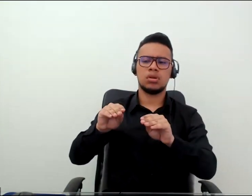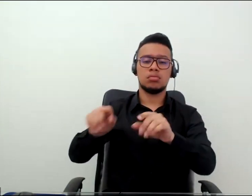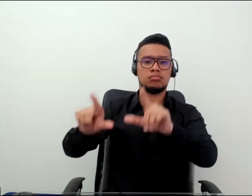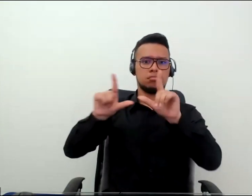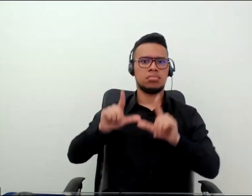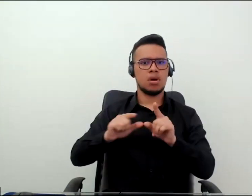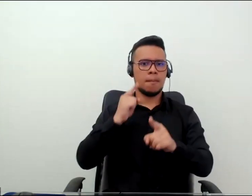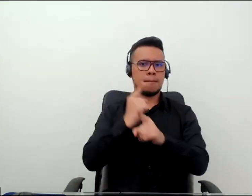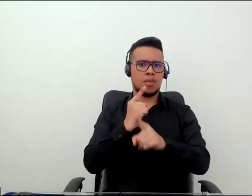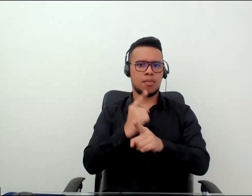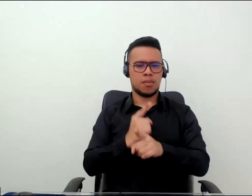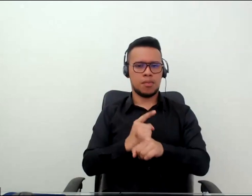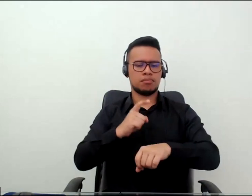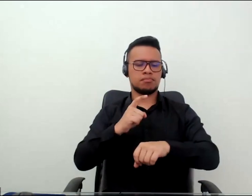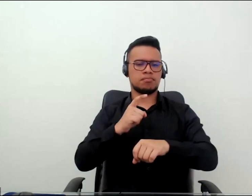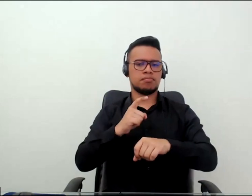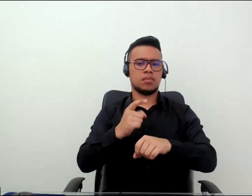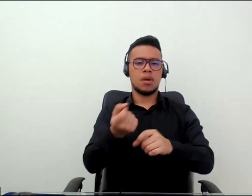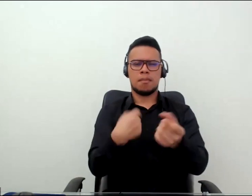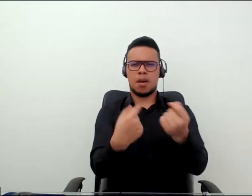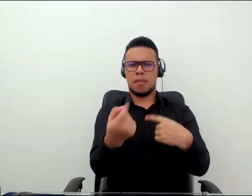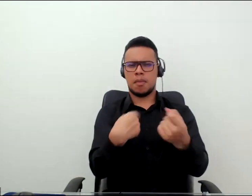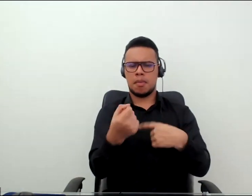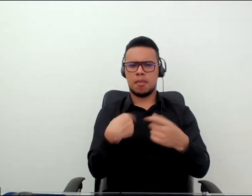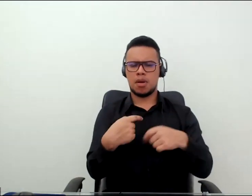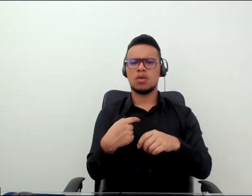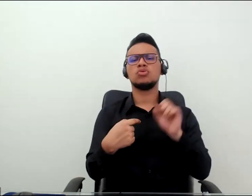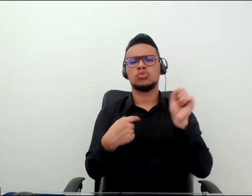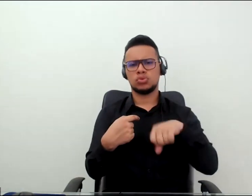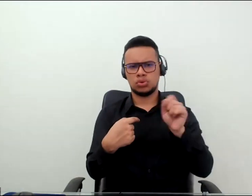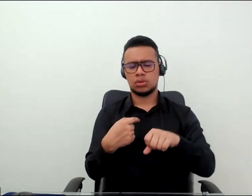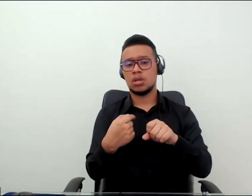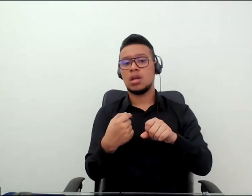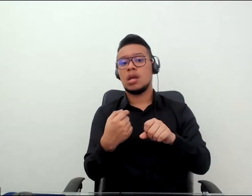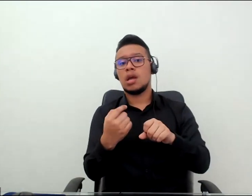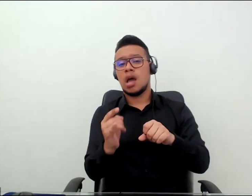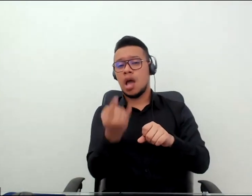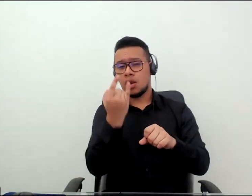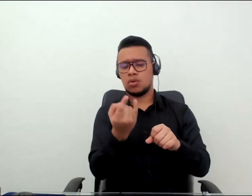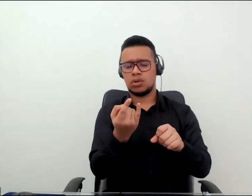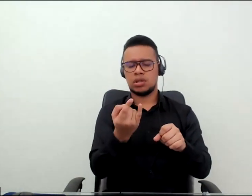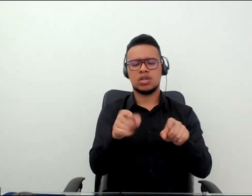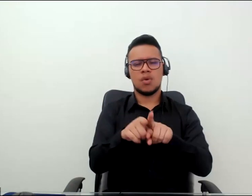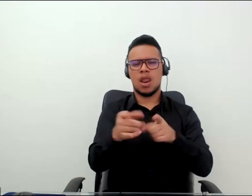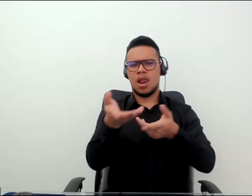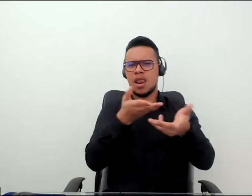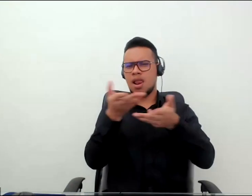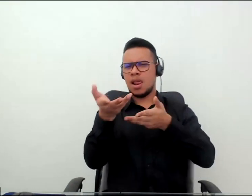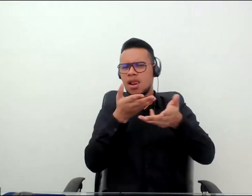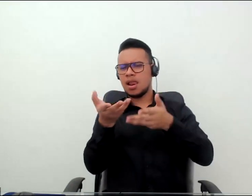muchas de las preguntas que ustedes han formulado Por supuesto que los que nos lo que nos generan es una retroalimentación